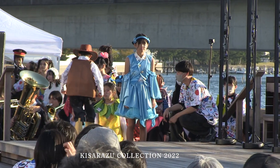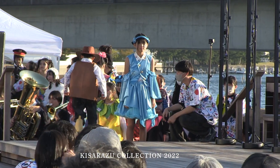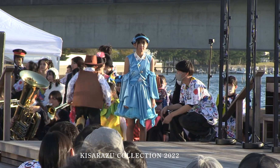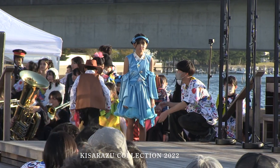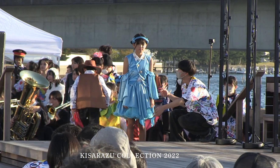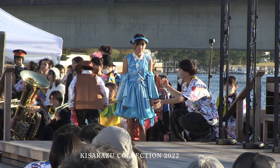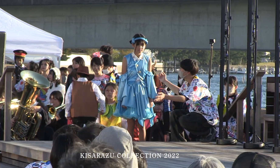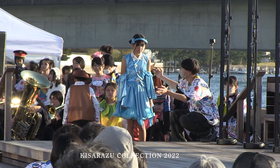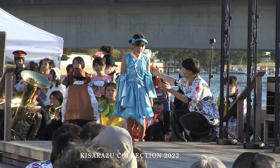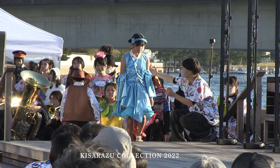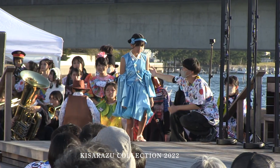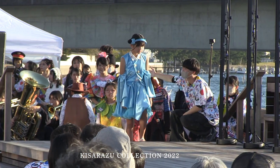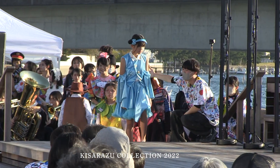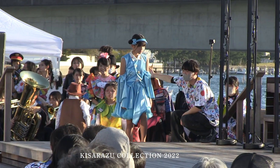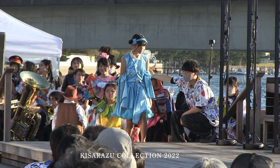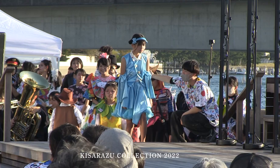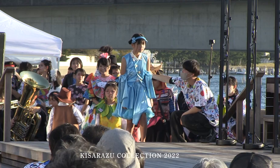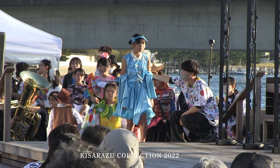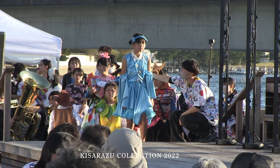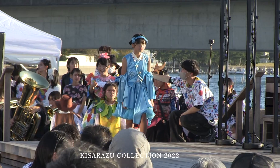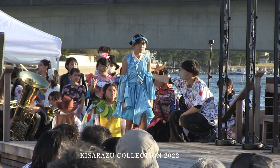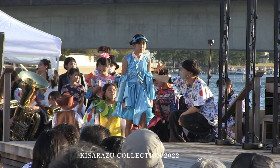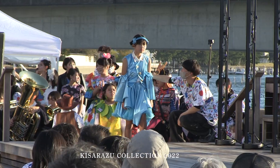君ありがとうございました。